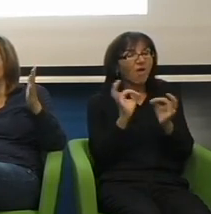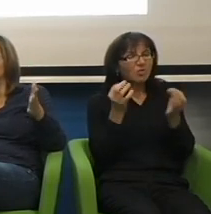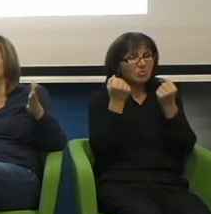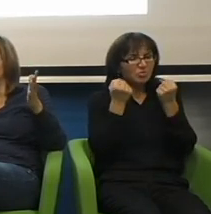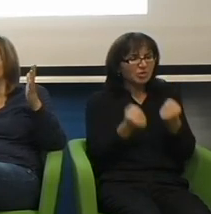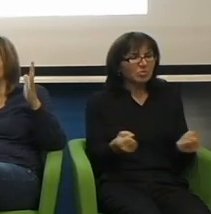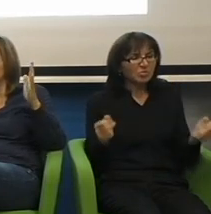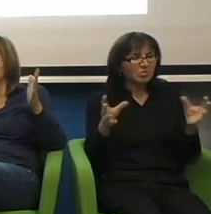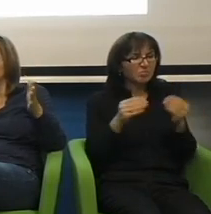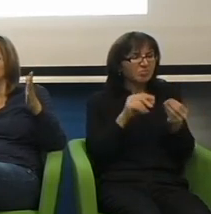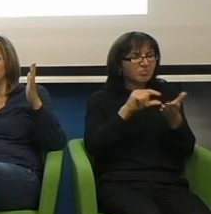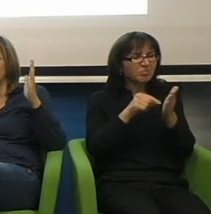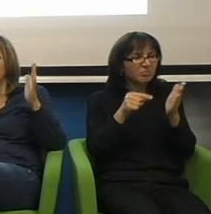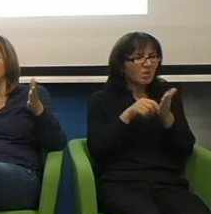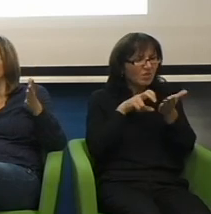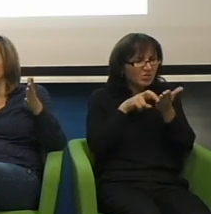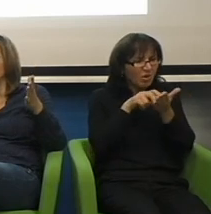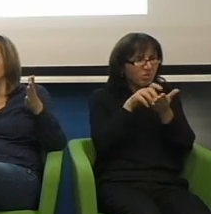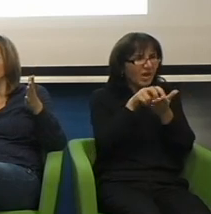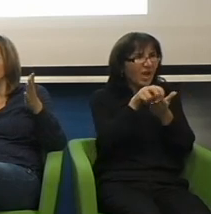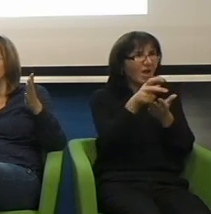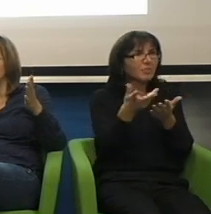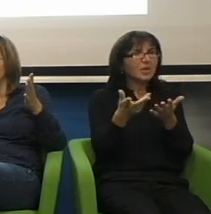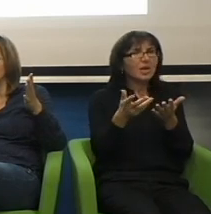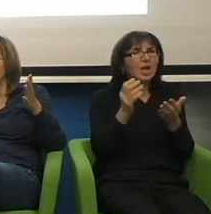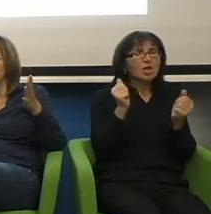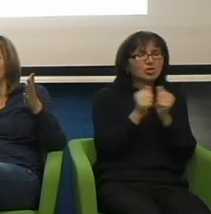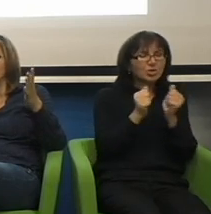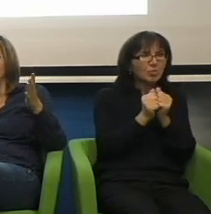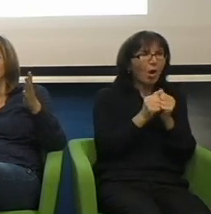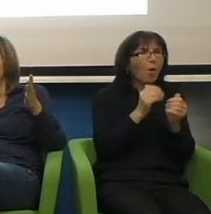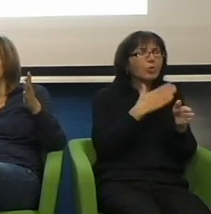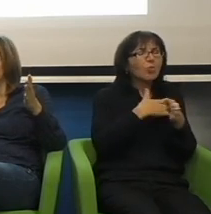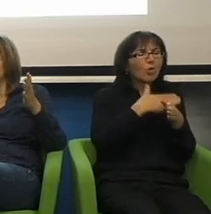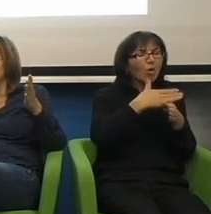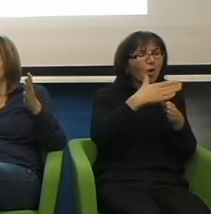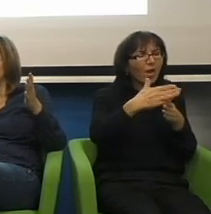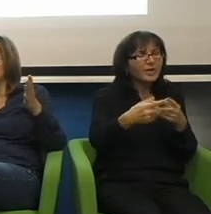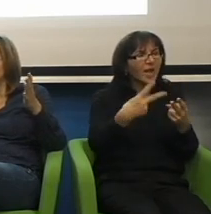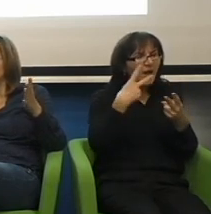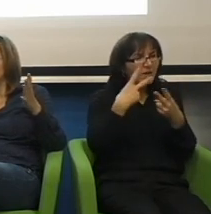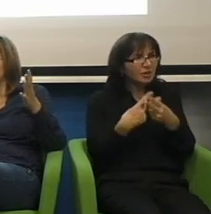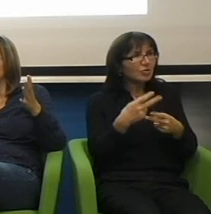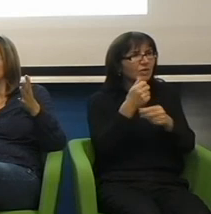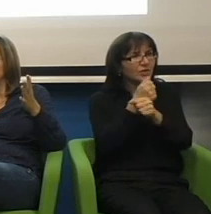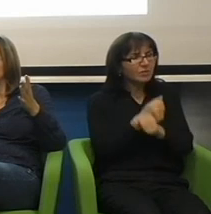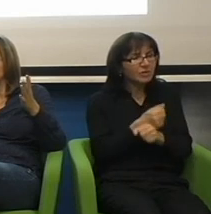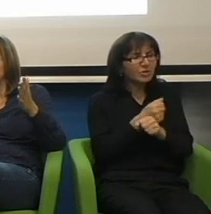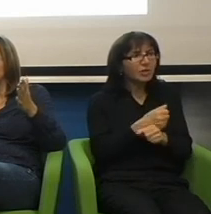karoluchami zimnych, później w kolejnych aresztach i więzieniach. Ileś lat swojego życia ona rzeczywiście,